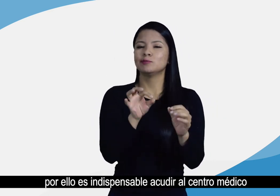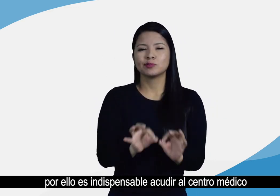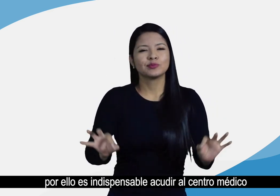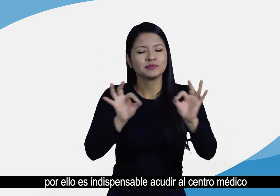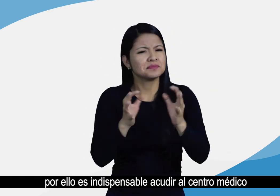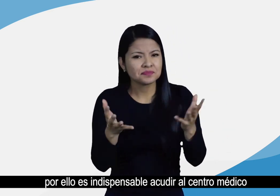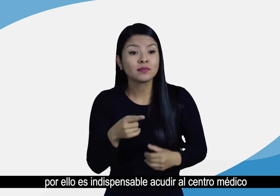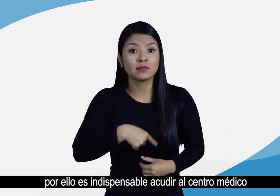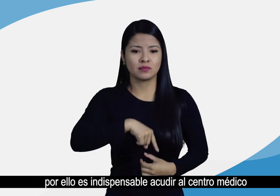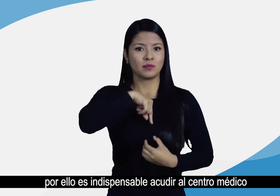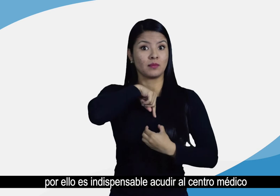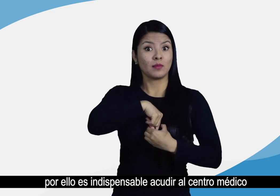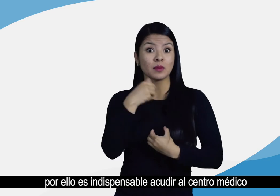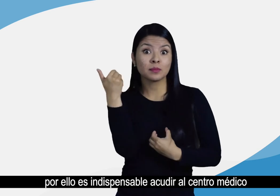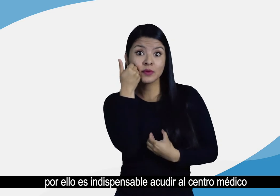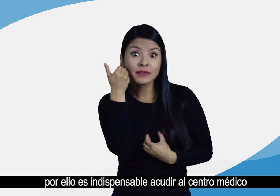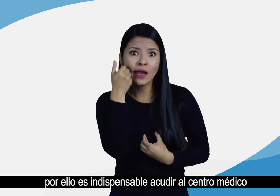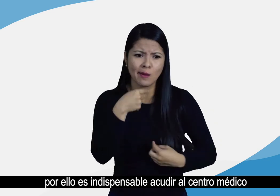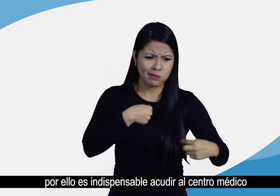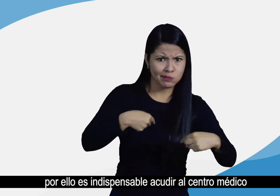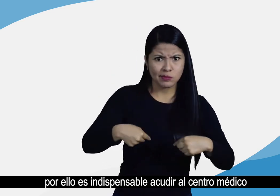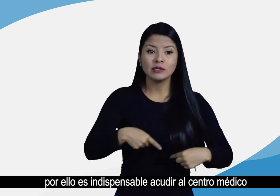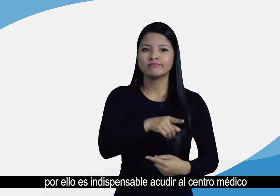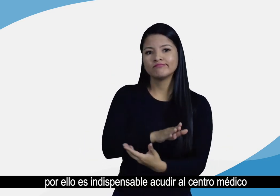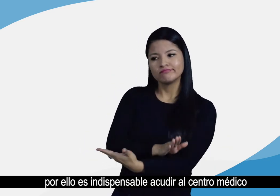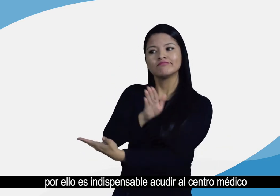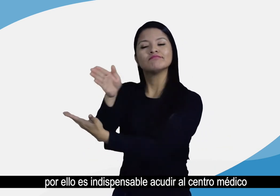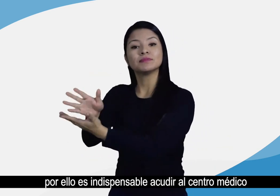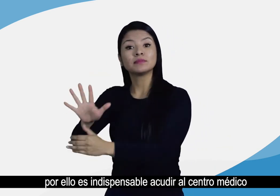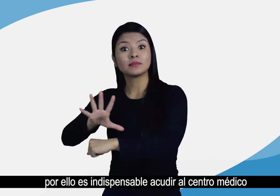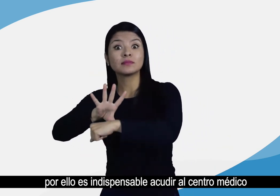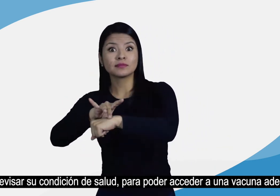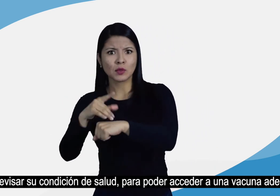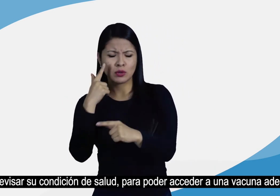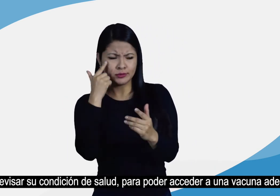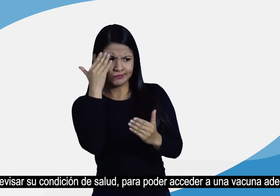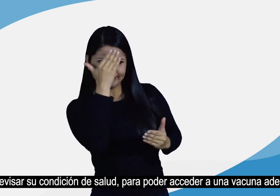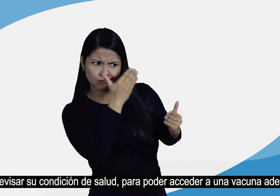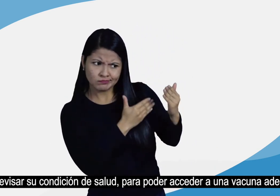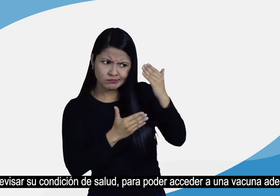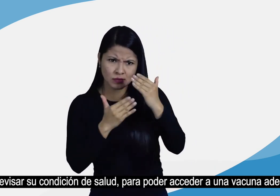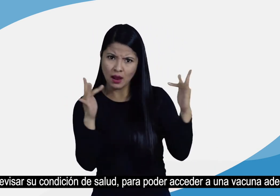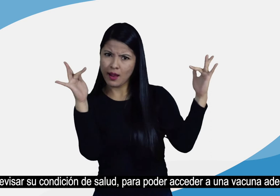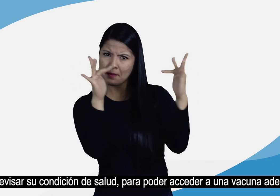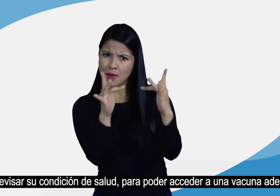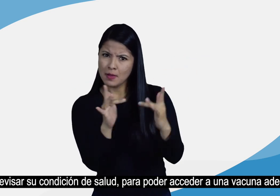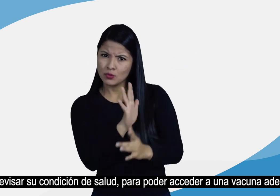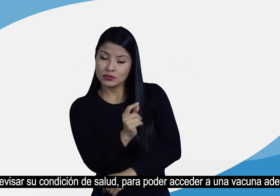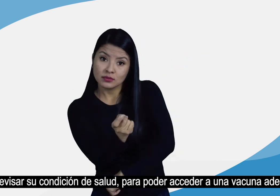por ello es indispensable acudir al centro médico Y revisar su condición de salud para poder acceder a una